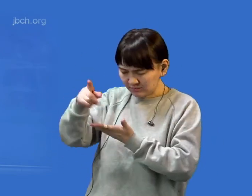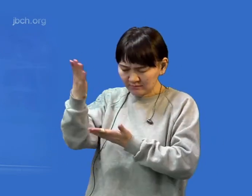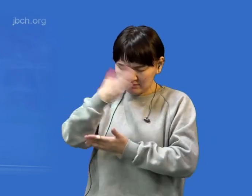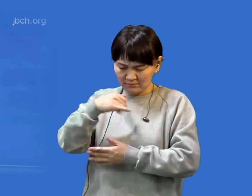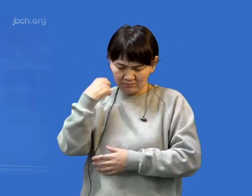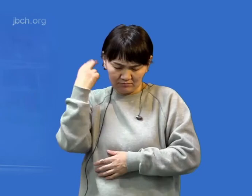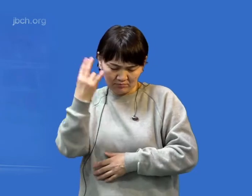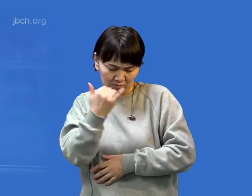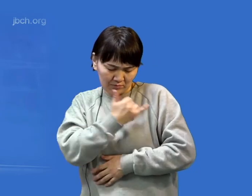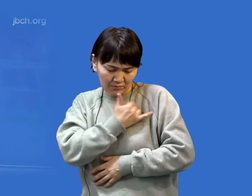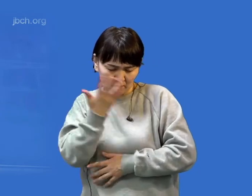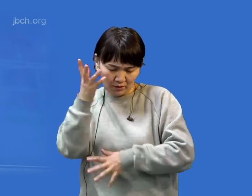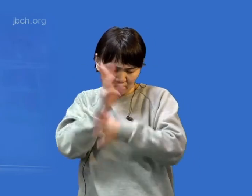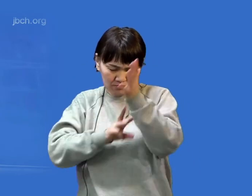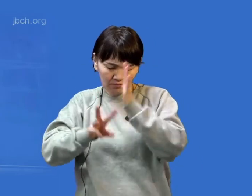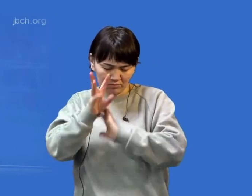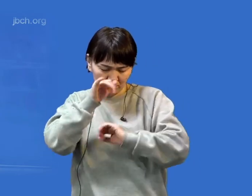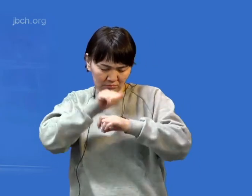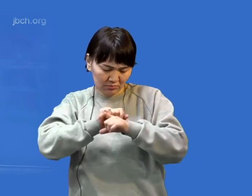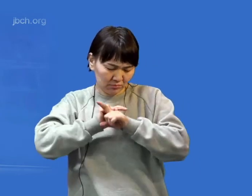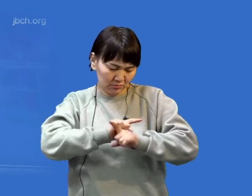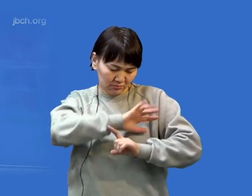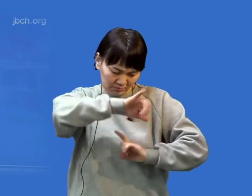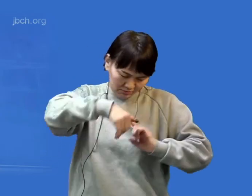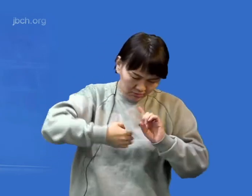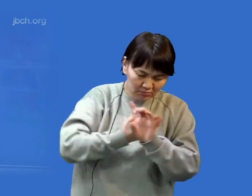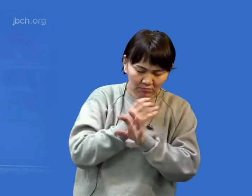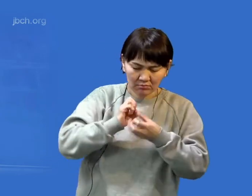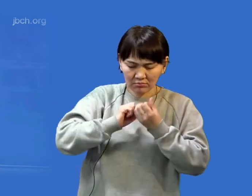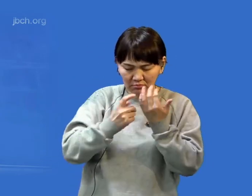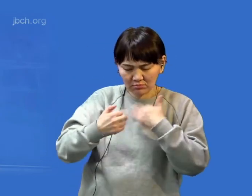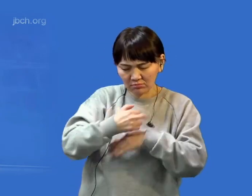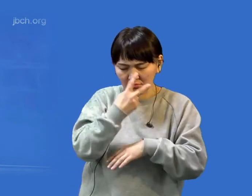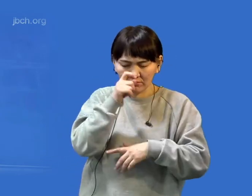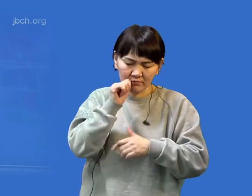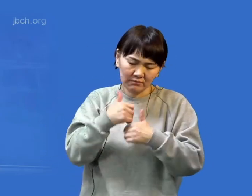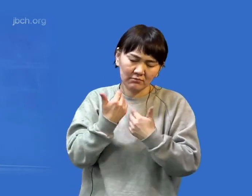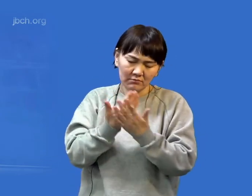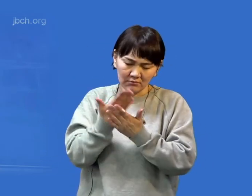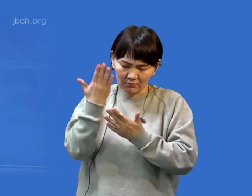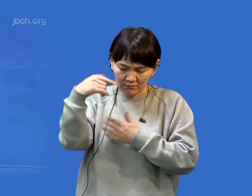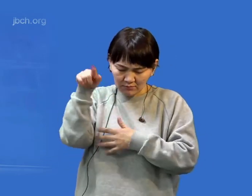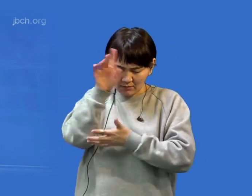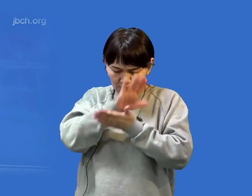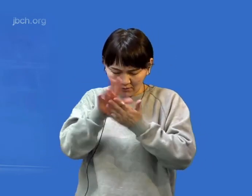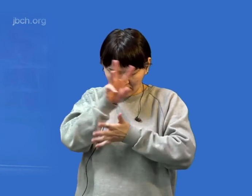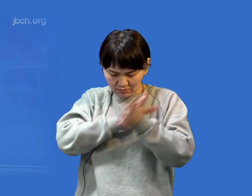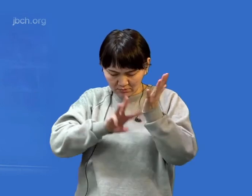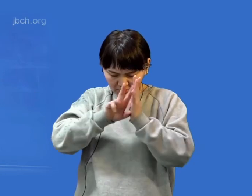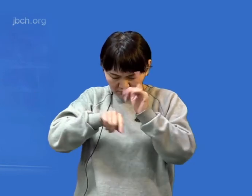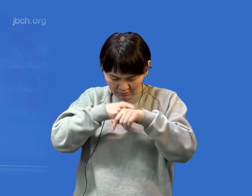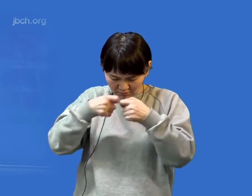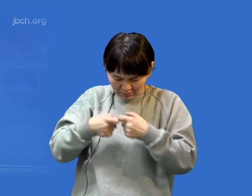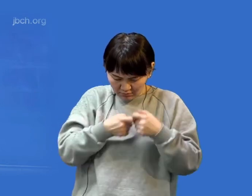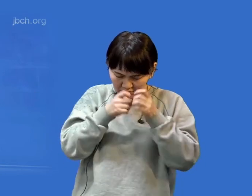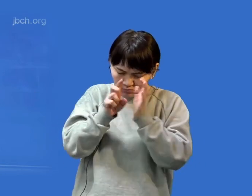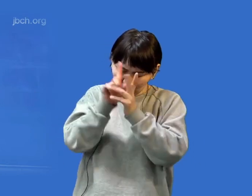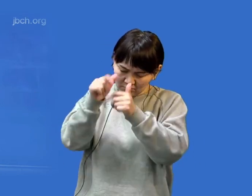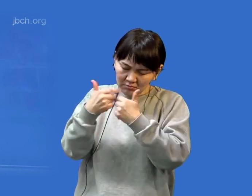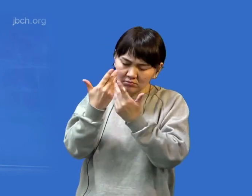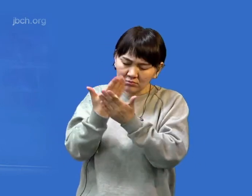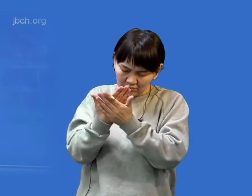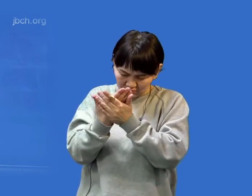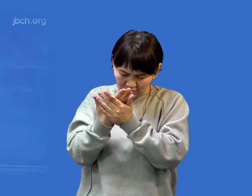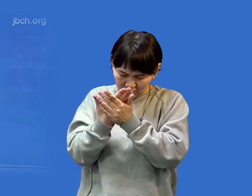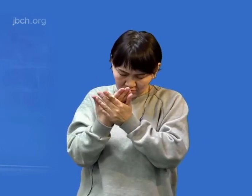хүслийн дагуу хэрэглэн бид бүхнээр дамжуулан зөвхөн бурхан таны ариун хүсэл биелэхэд таалуслаарай.